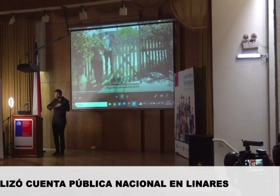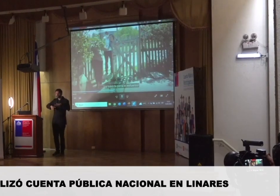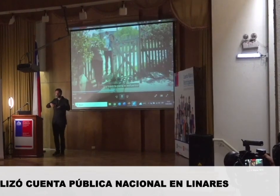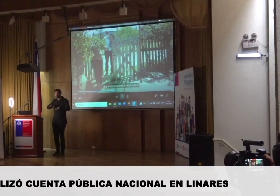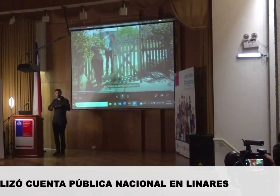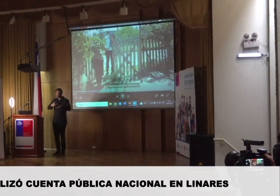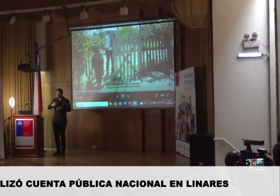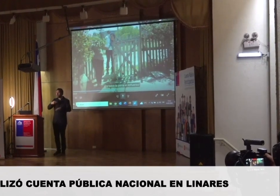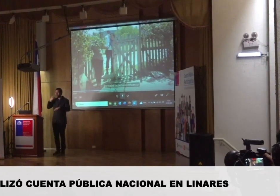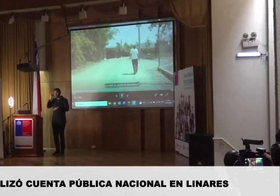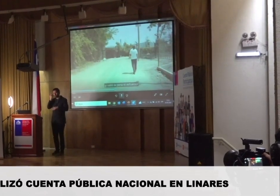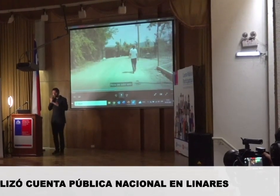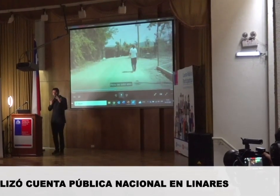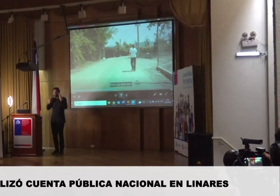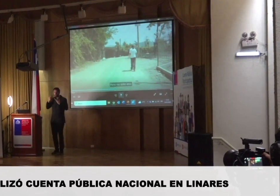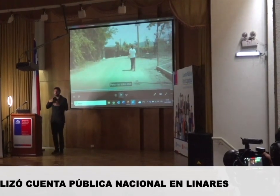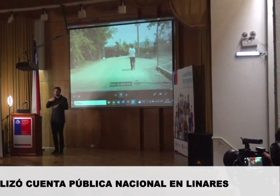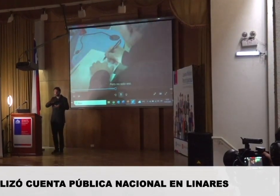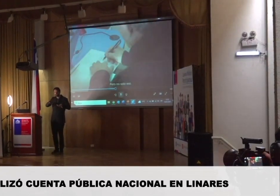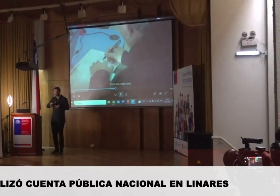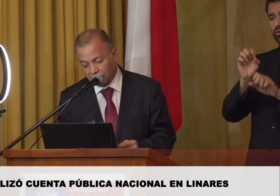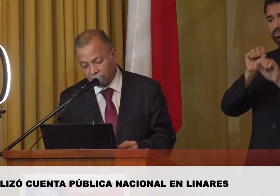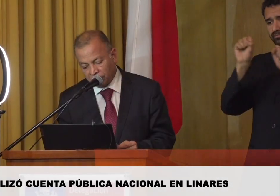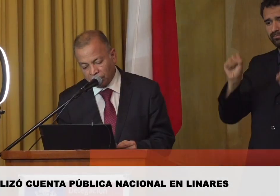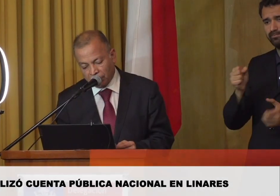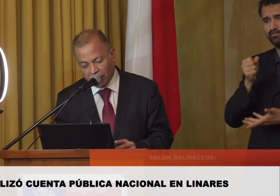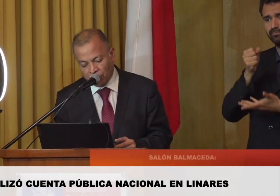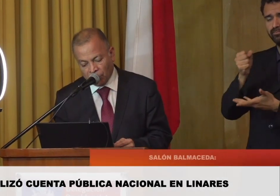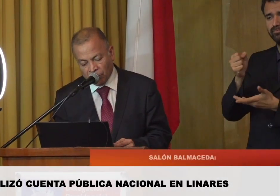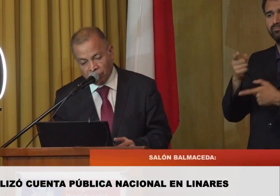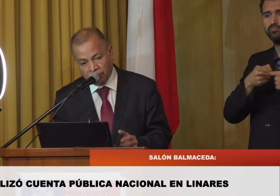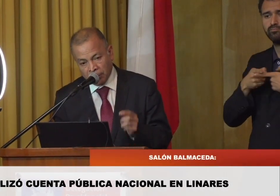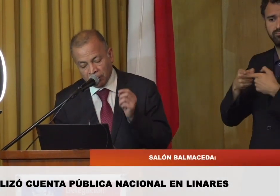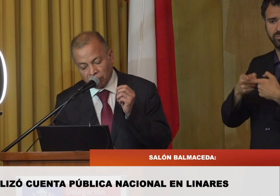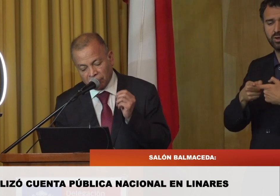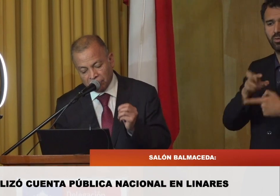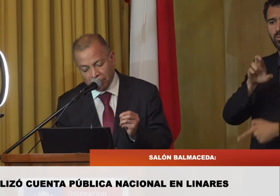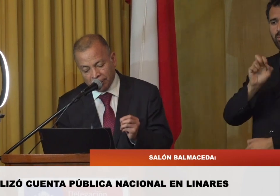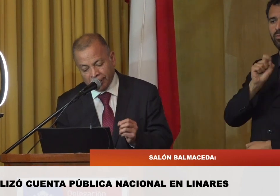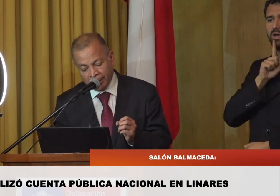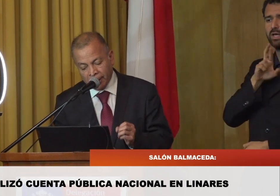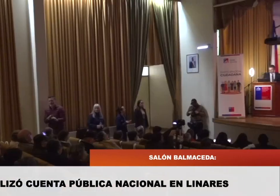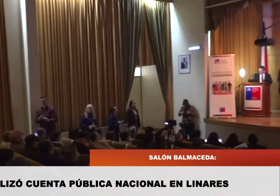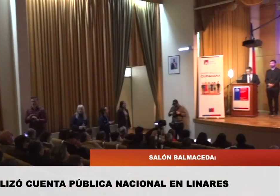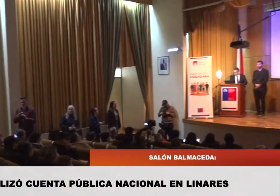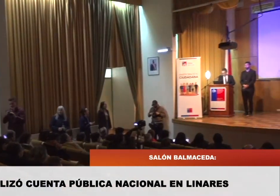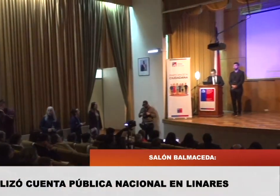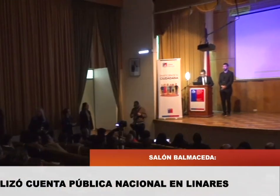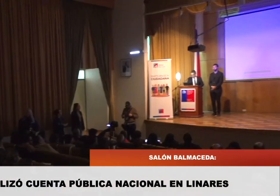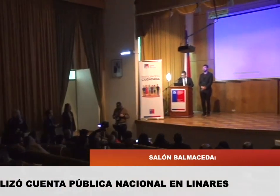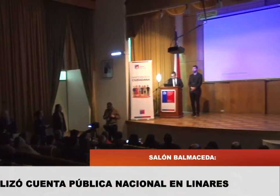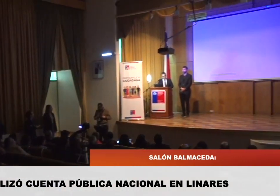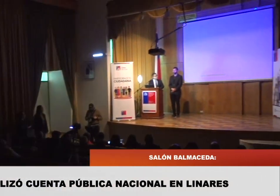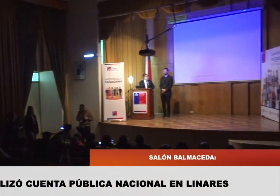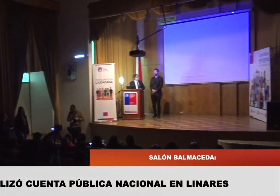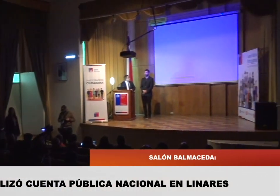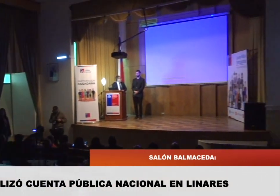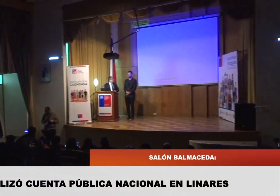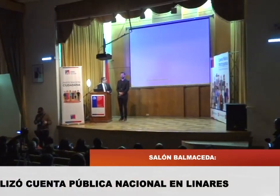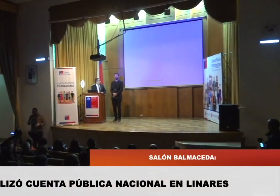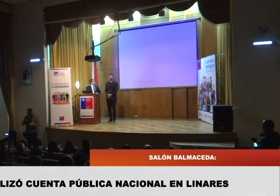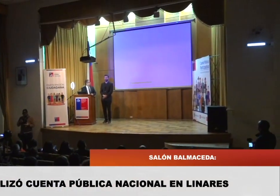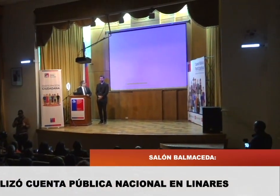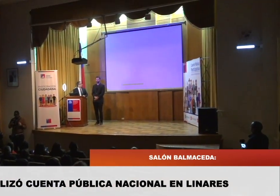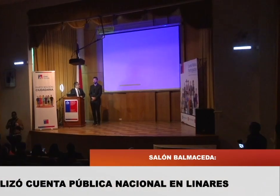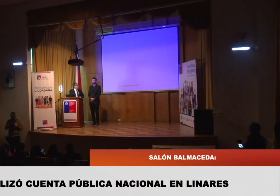y valió la pena. Durante la jornada de este martes, a través de una ceremonia, se realizó la cuenta pública a nivel nacional del